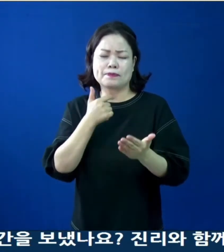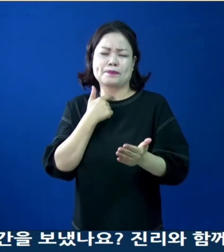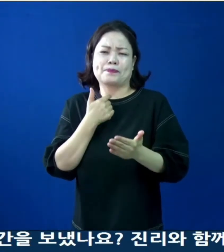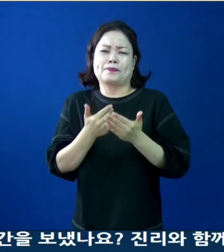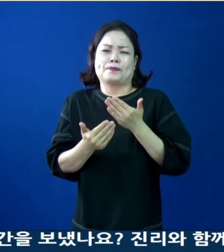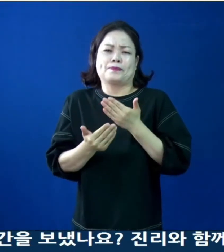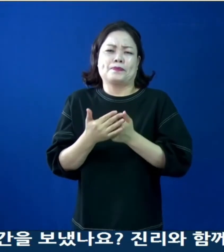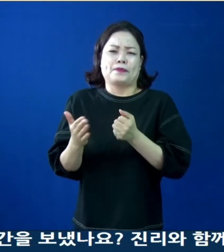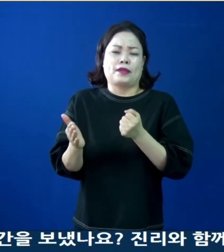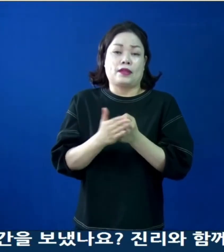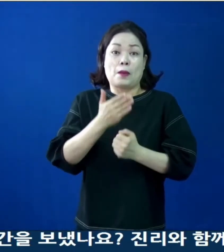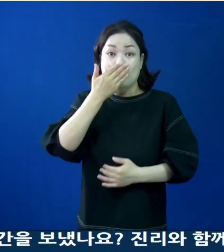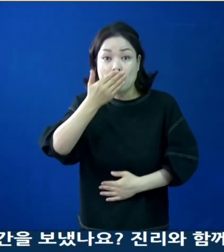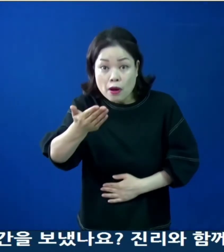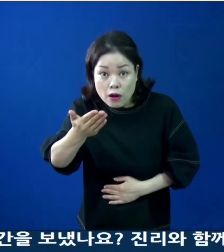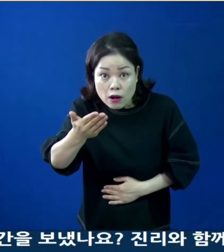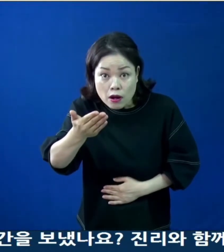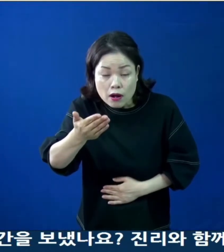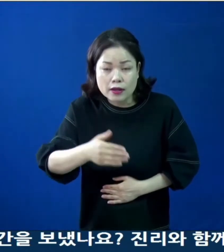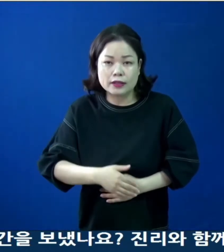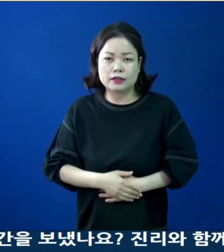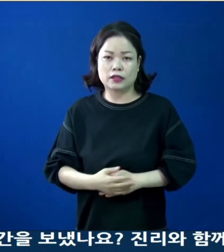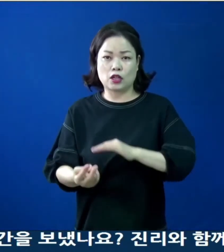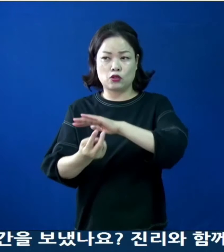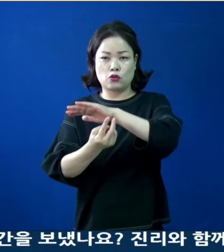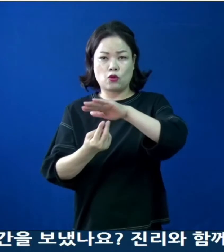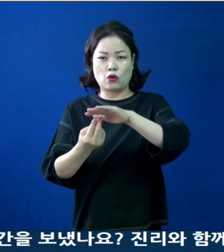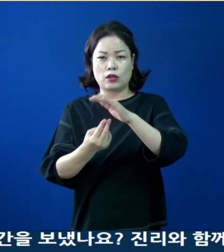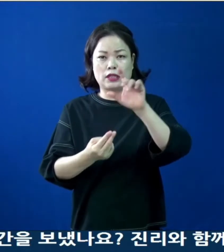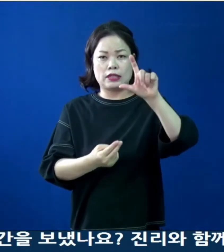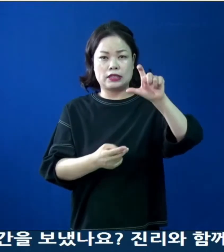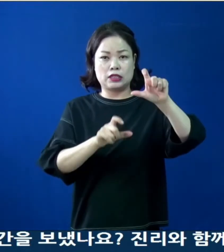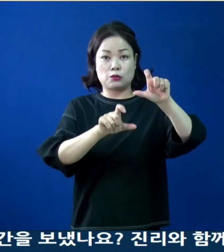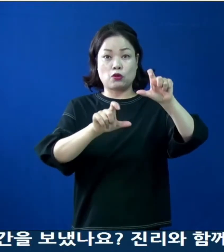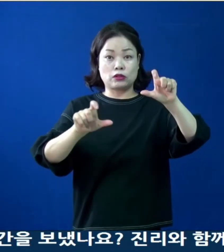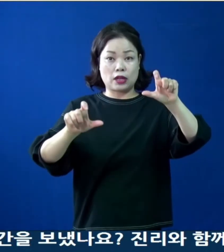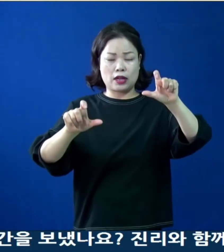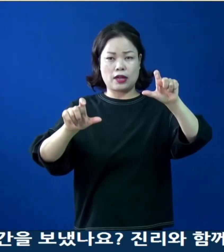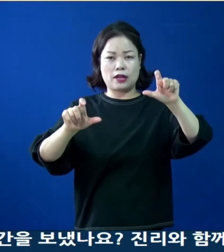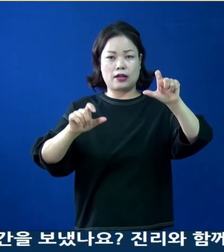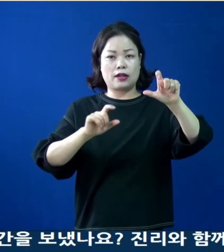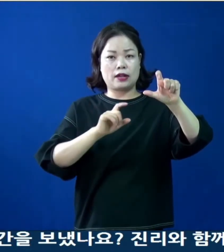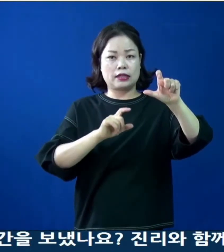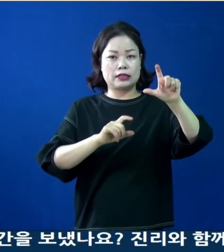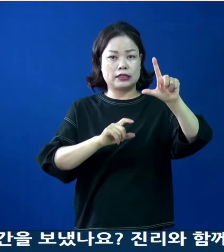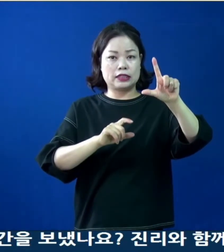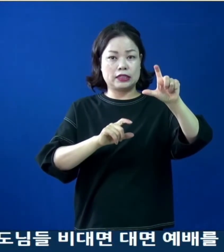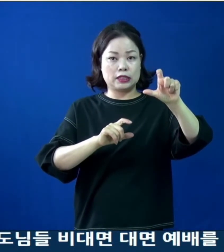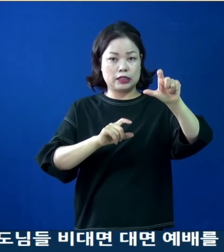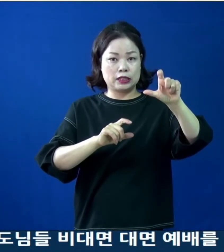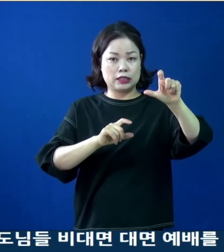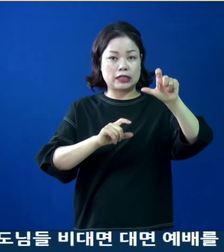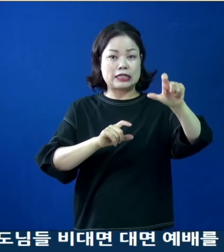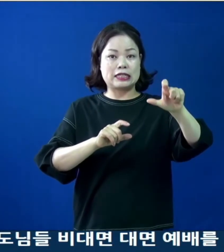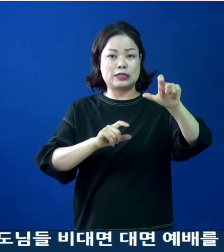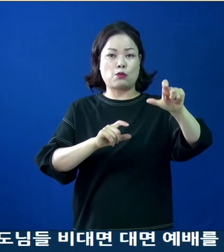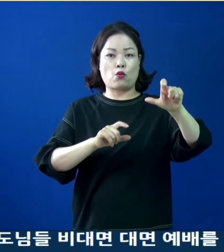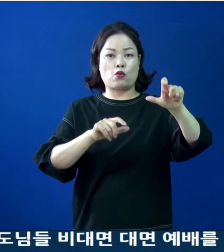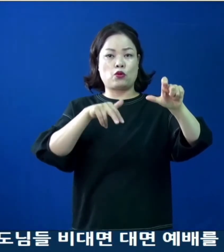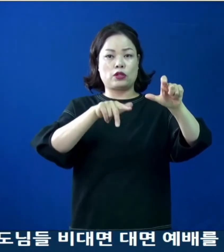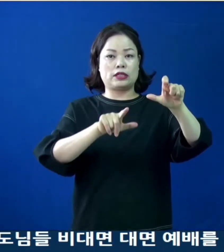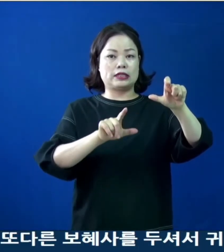수 있기 때문에 가능한 것입니다. 요한복음 15장의 말씀으로 좀 넘어왔으면 좋겠습니다. 요한복음